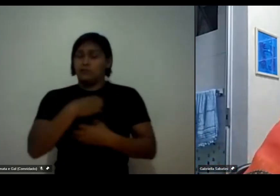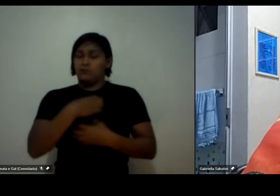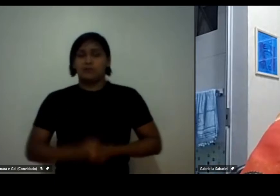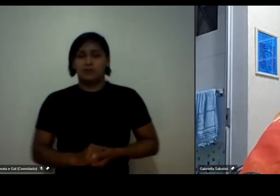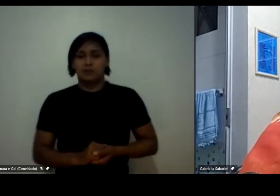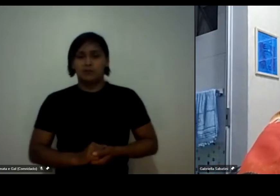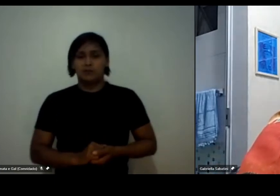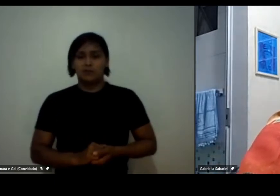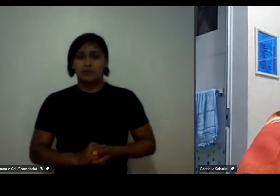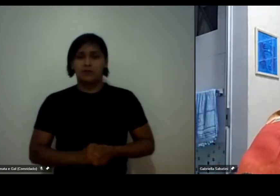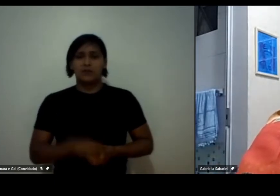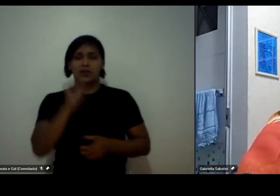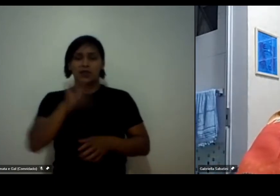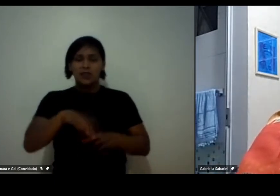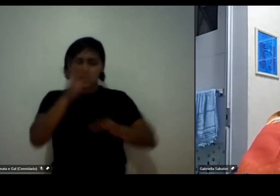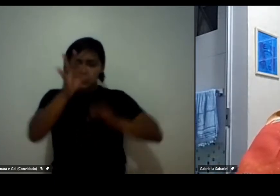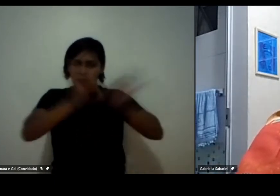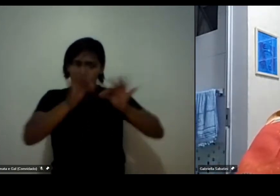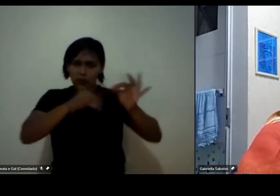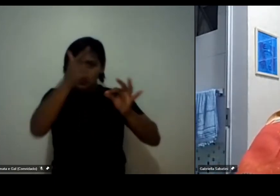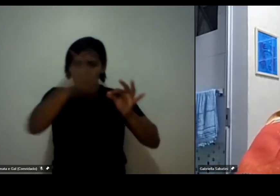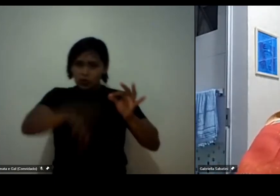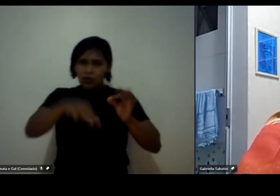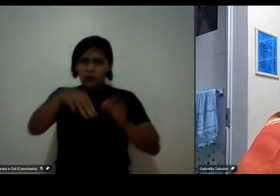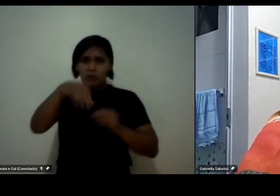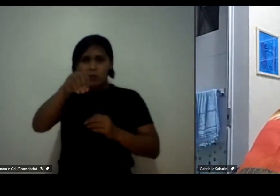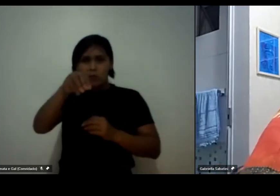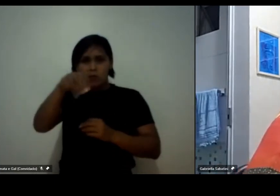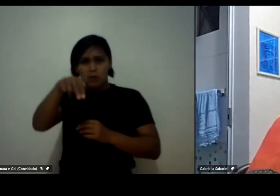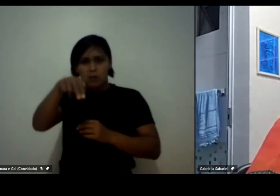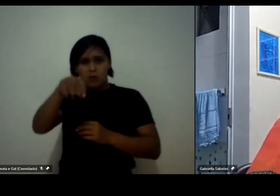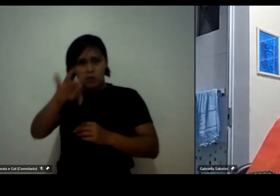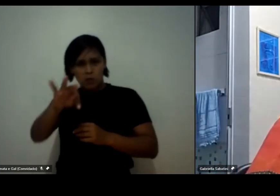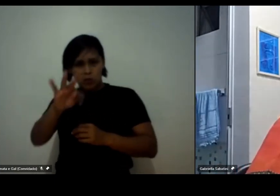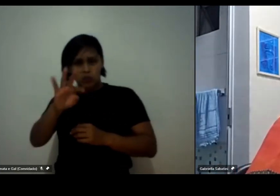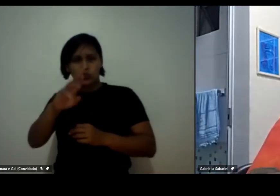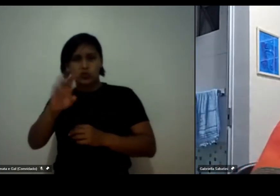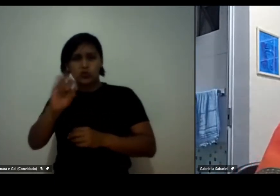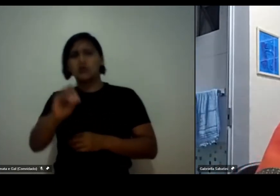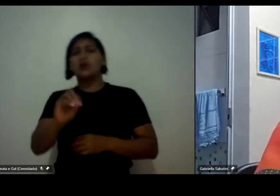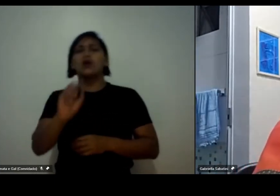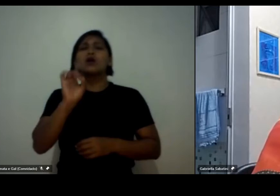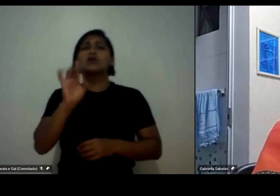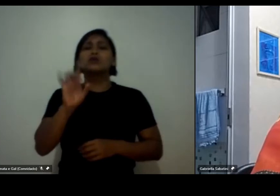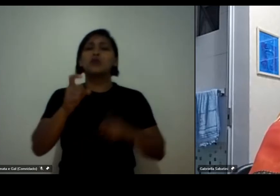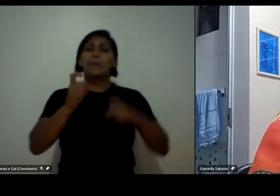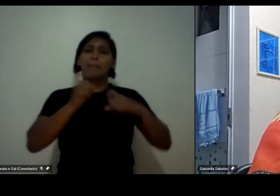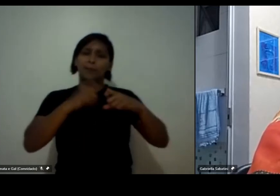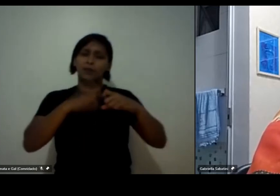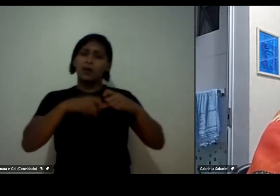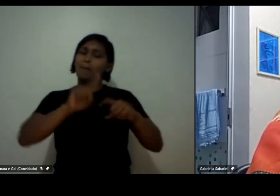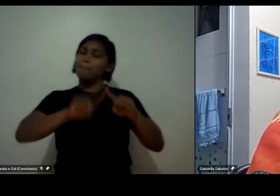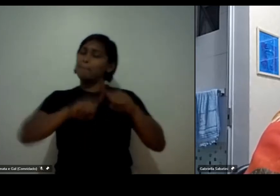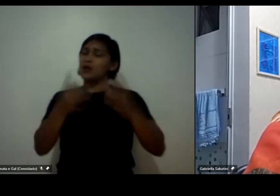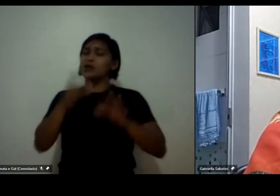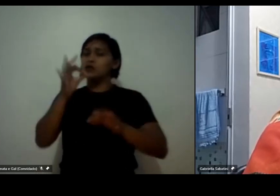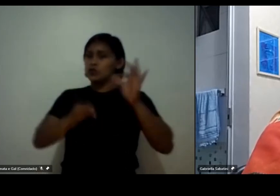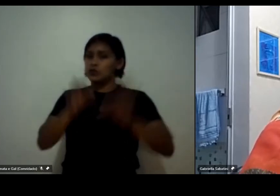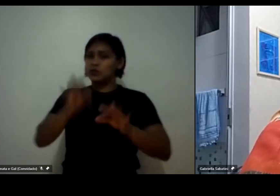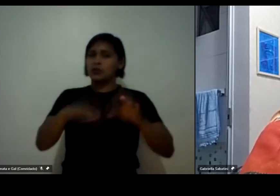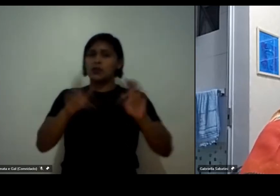e se reorganizam. Monstro, portanto, não uma noção médica, mas uma noção jurídica. Fim de